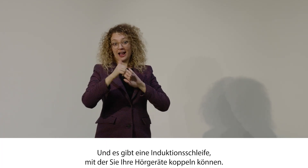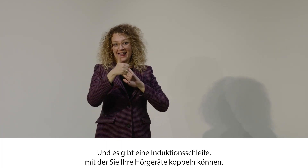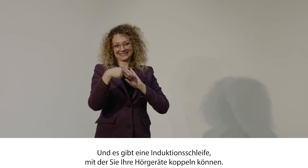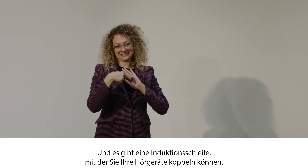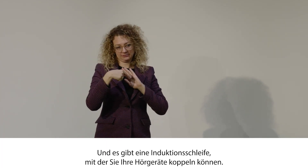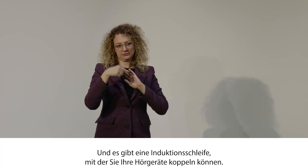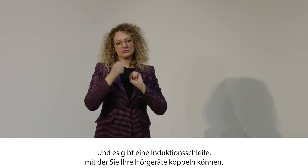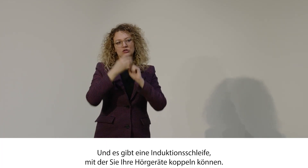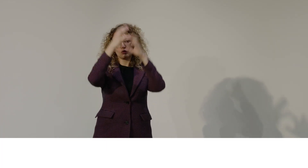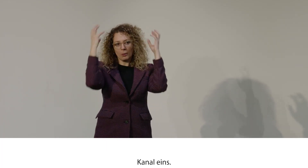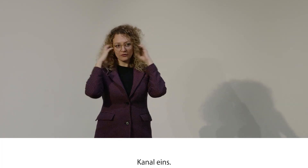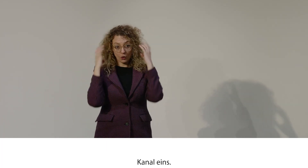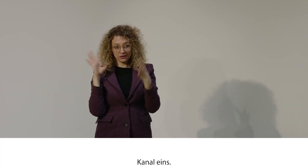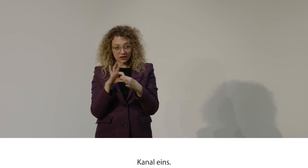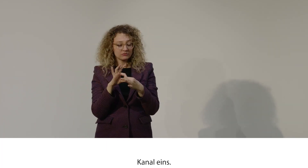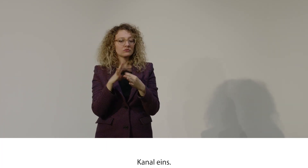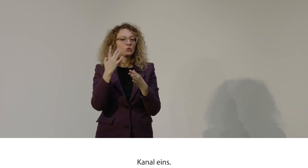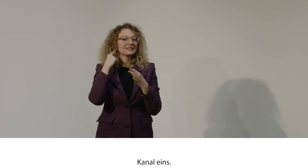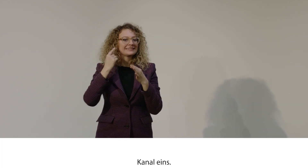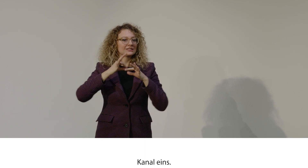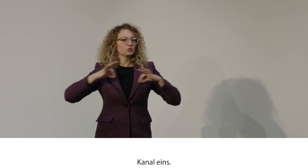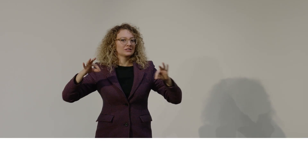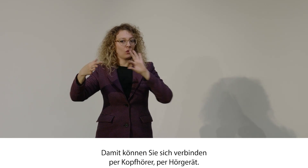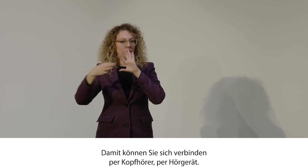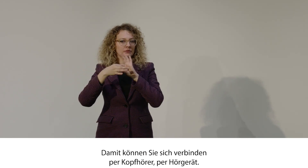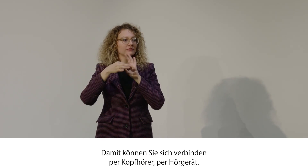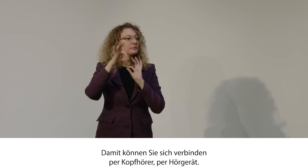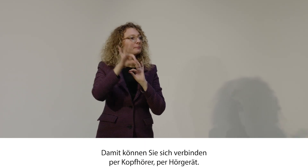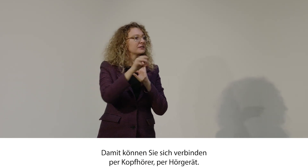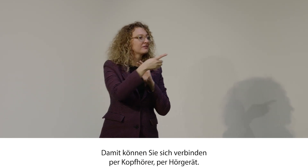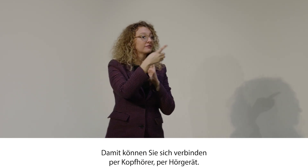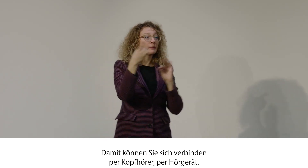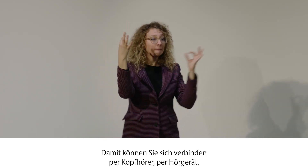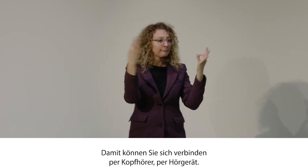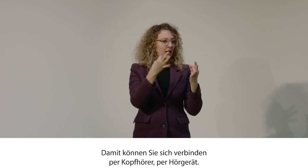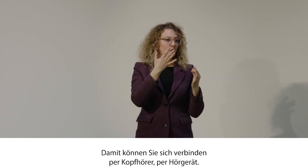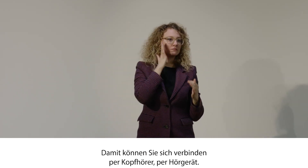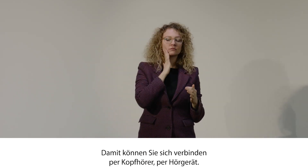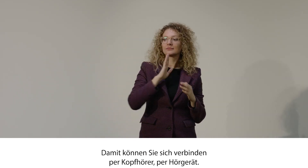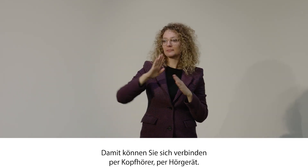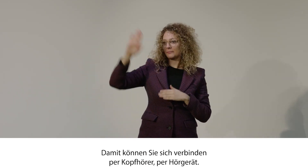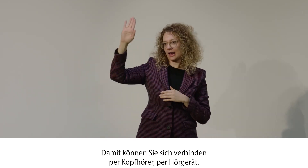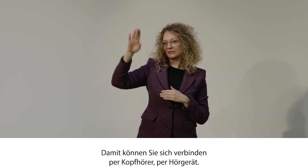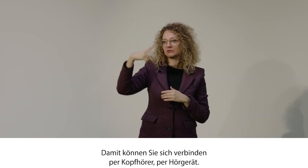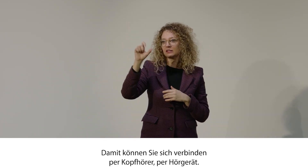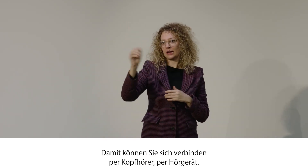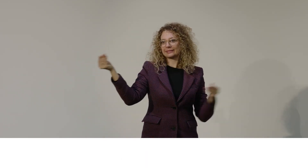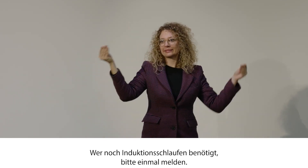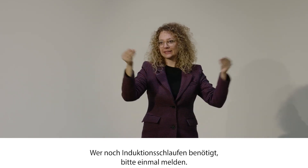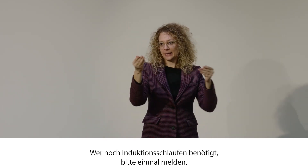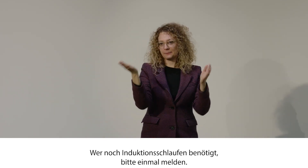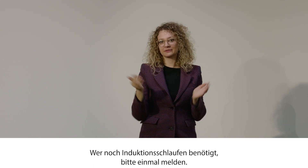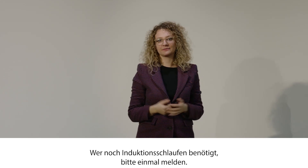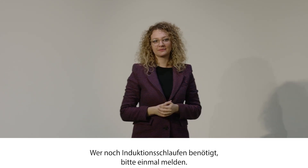koppeln können. Kanal 1, damit können Sie sich verbinden per Kopfhörer, per Hörgerät.